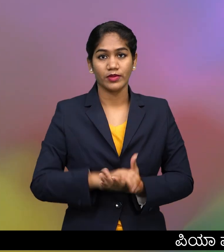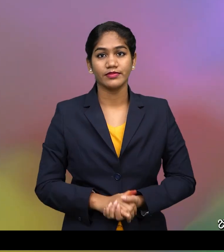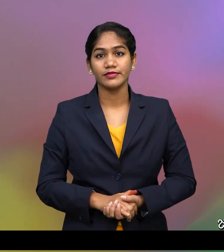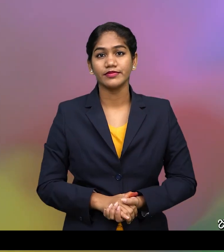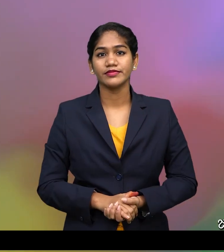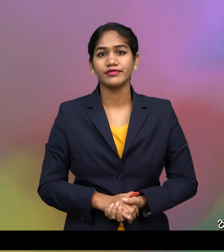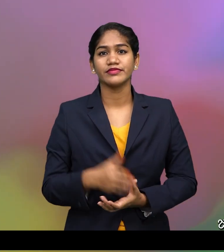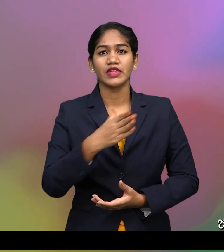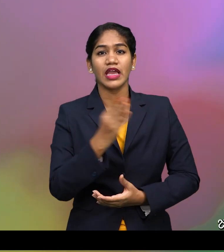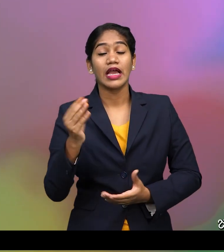ಜಾಗವು